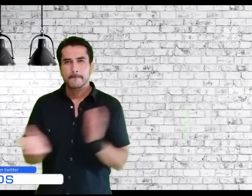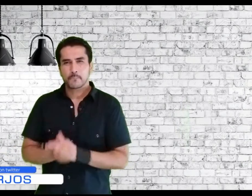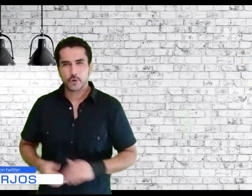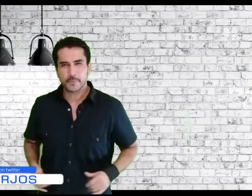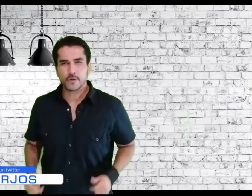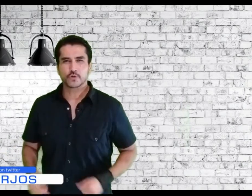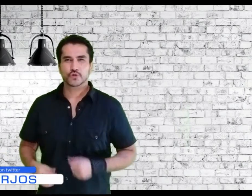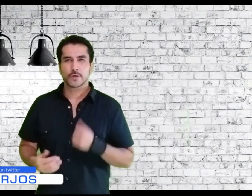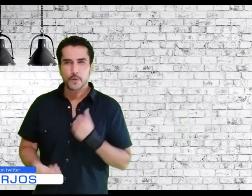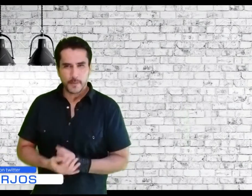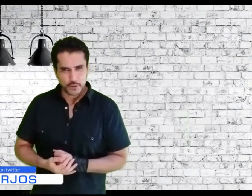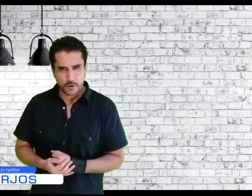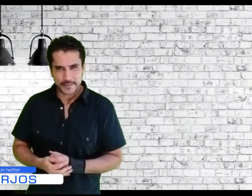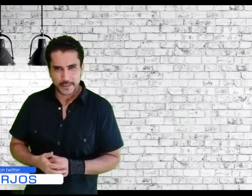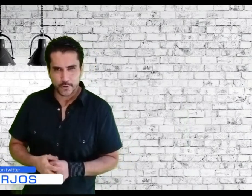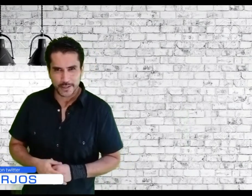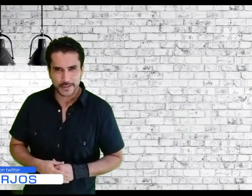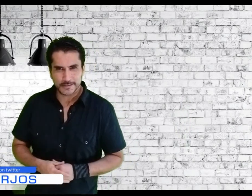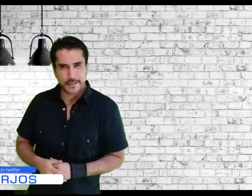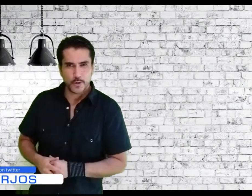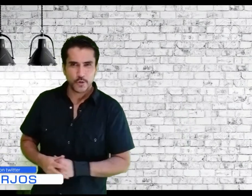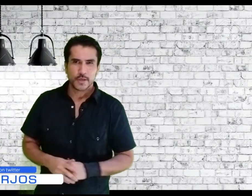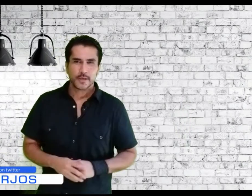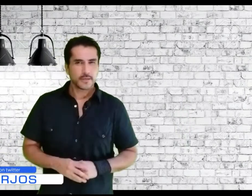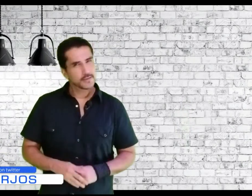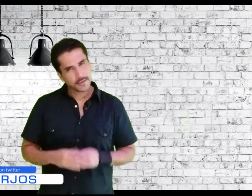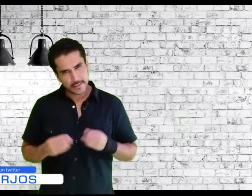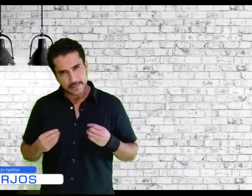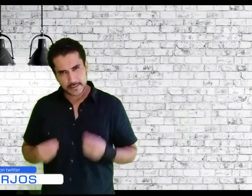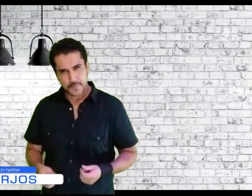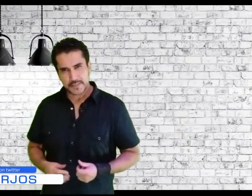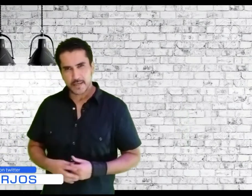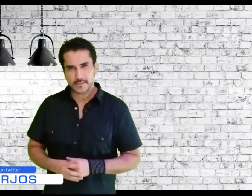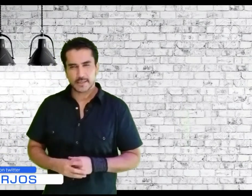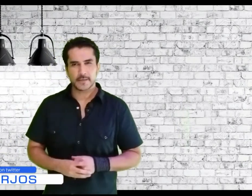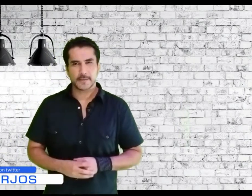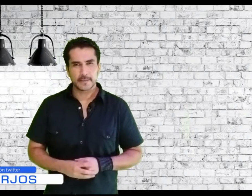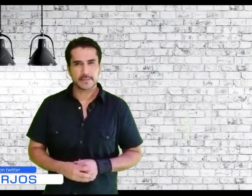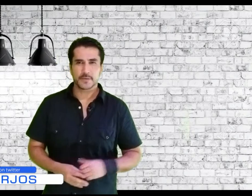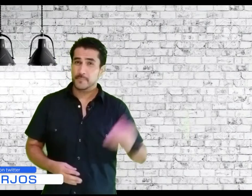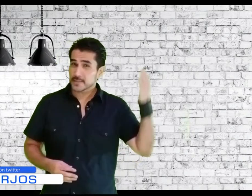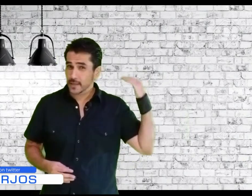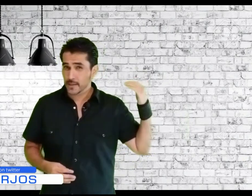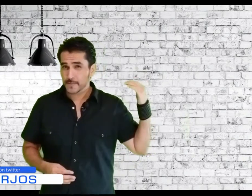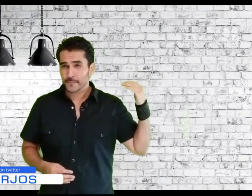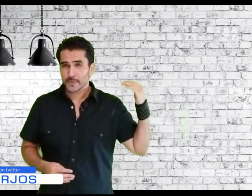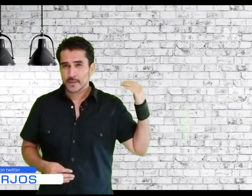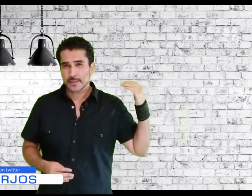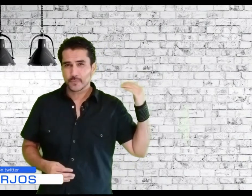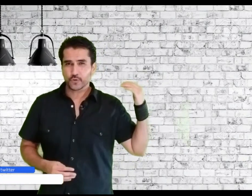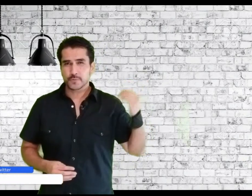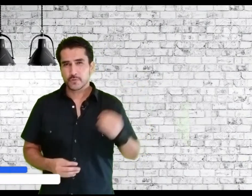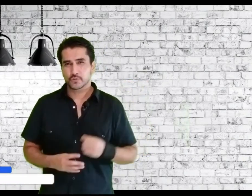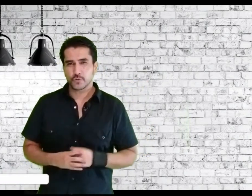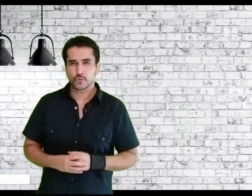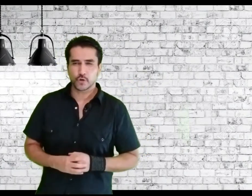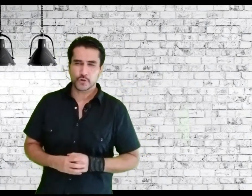Bueno amigos, hoy vamos a comenzar con el deletreo y esta clase es especial ya que la semana pasada hicimos un video introductorio,